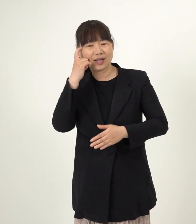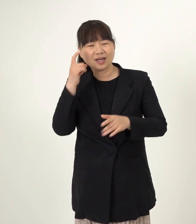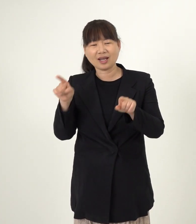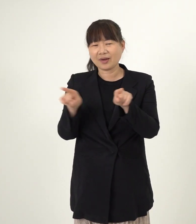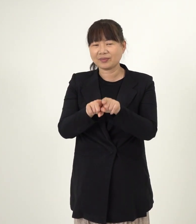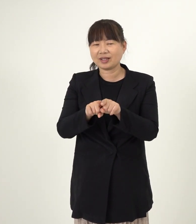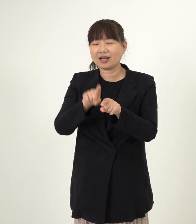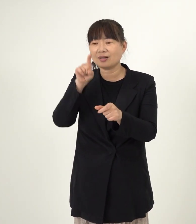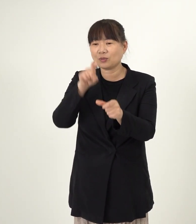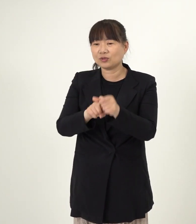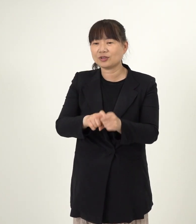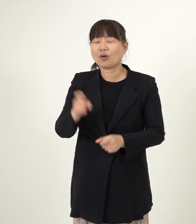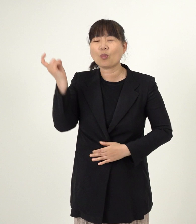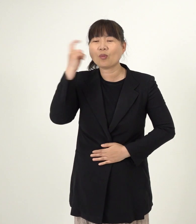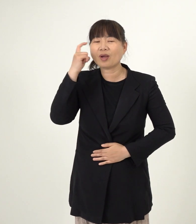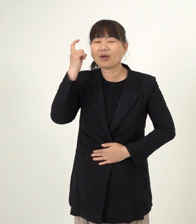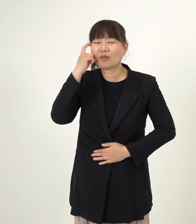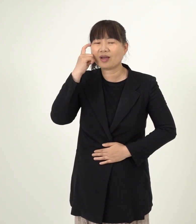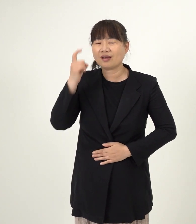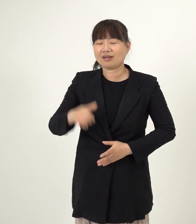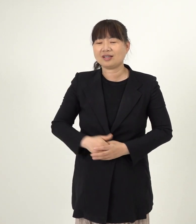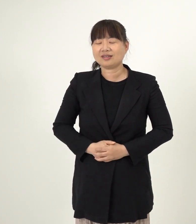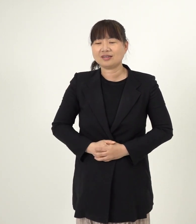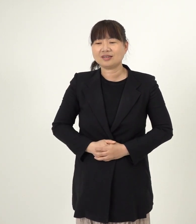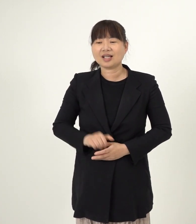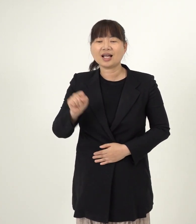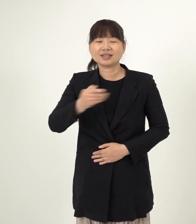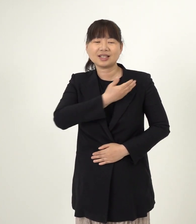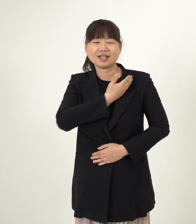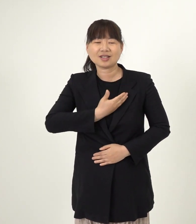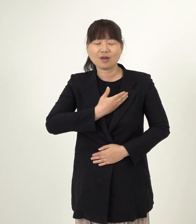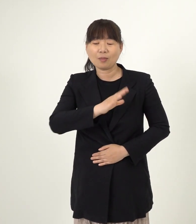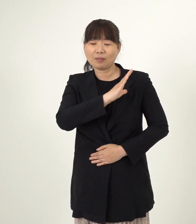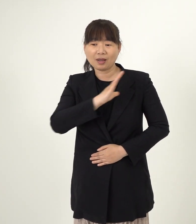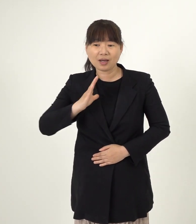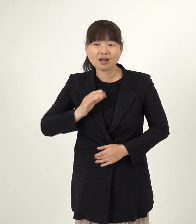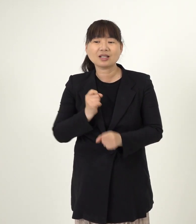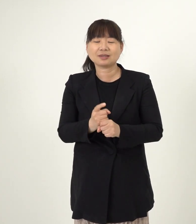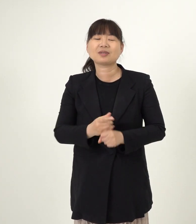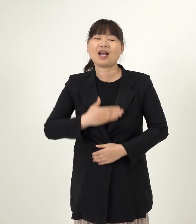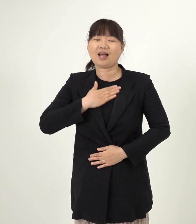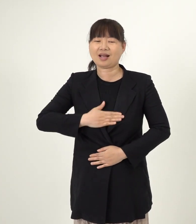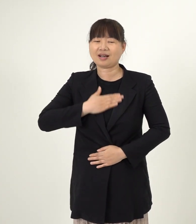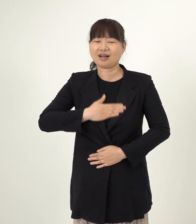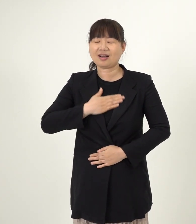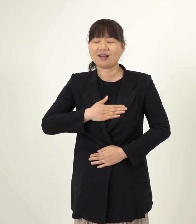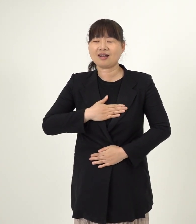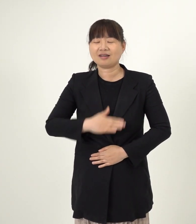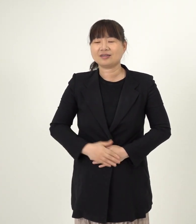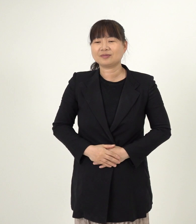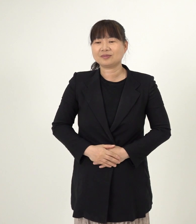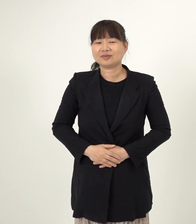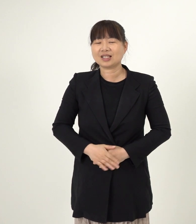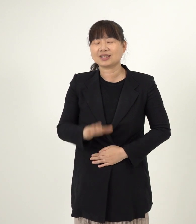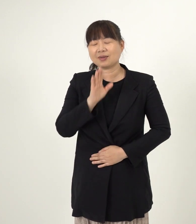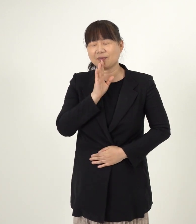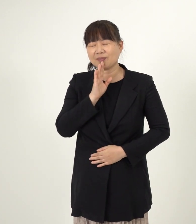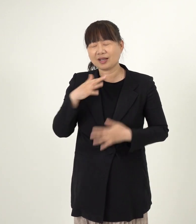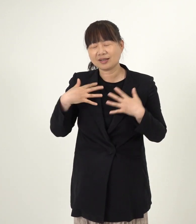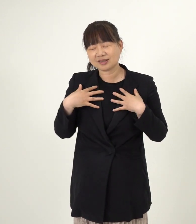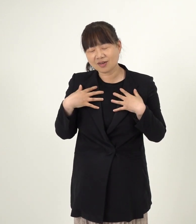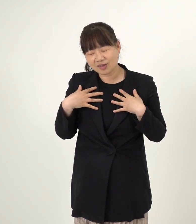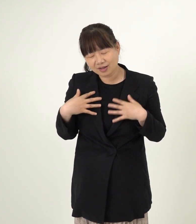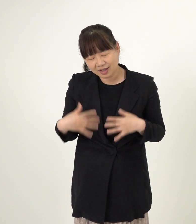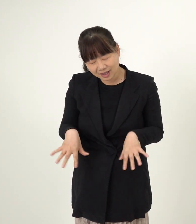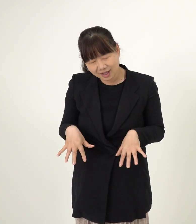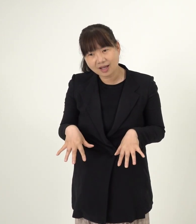하려 했을까요? 그 제자들 배반할 거 아세요, 예수님이. 그리고 얼마나